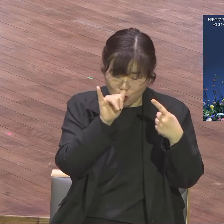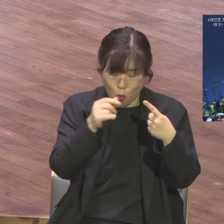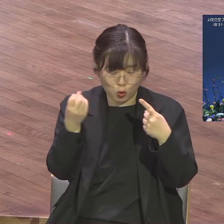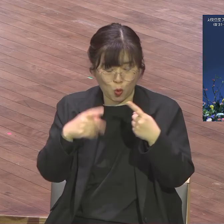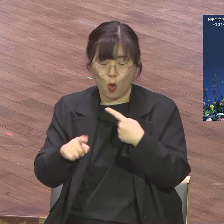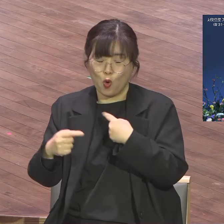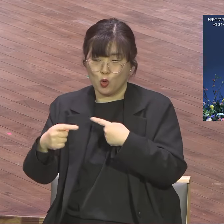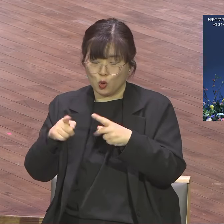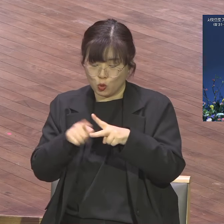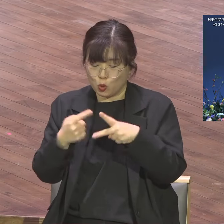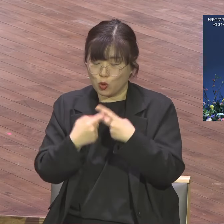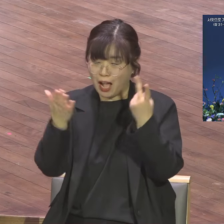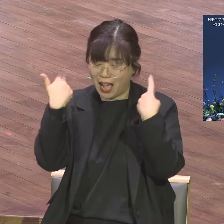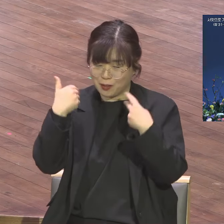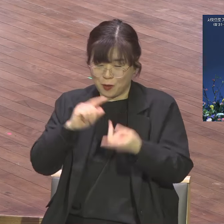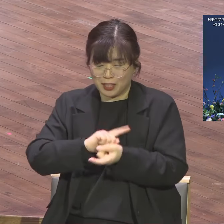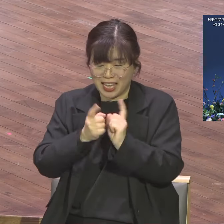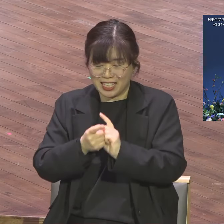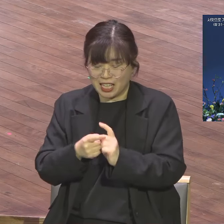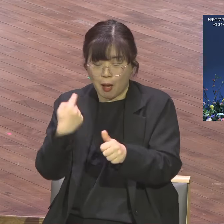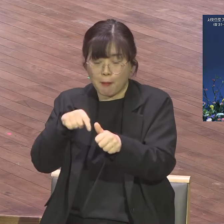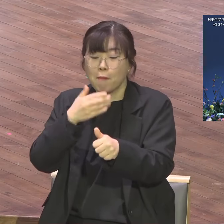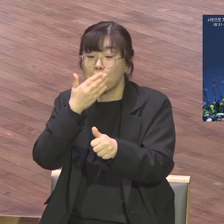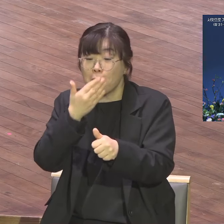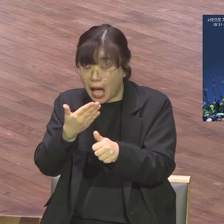치유가 다시 돌이 디모데처럼